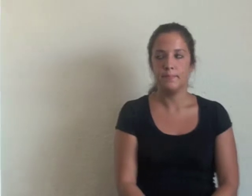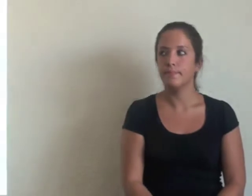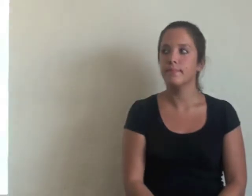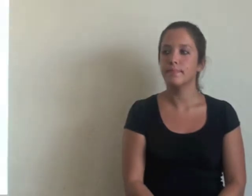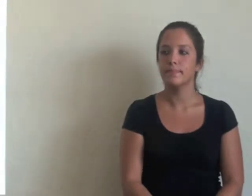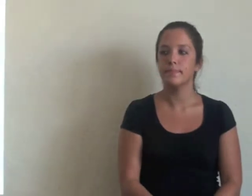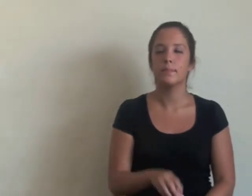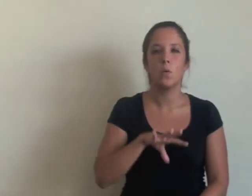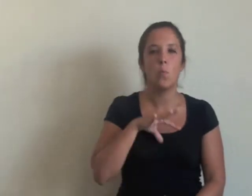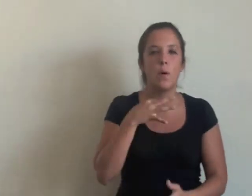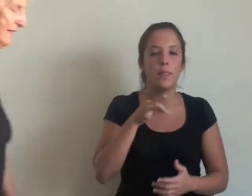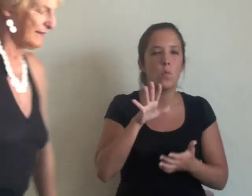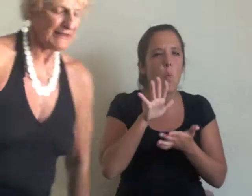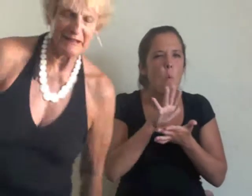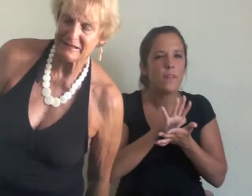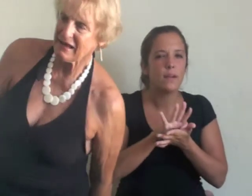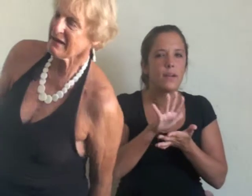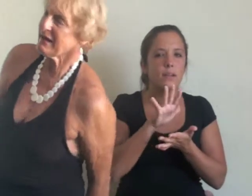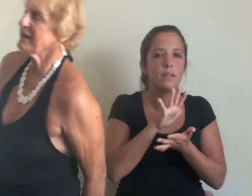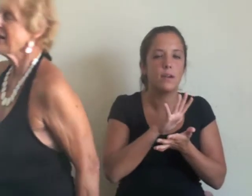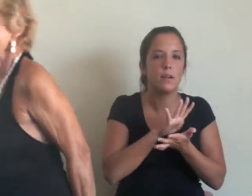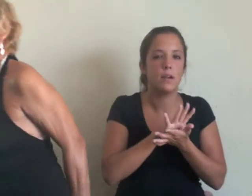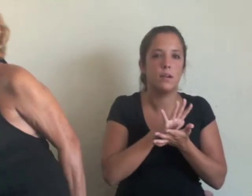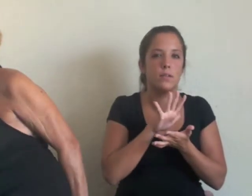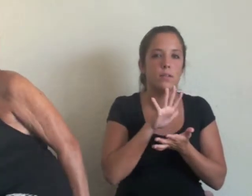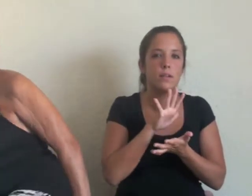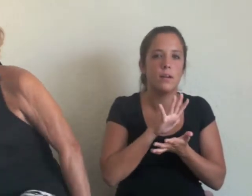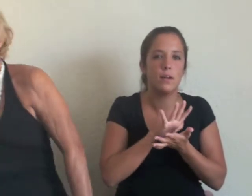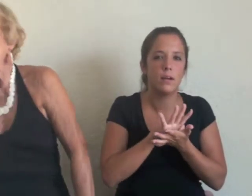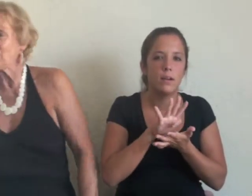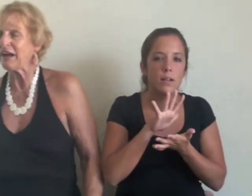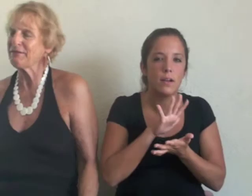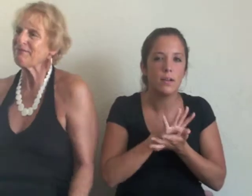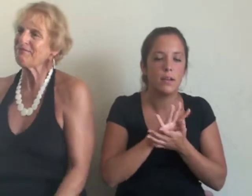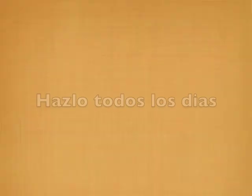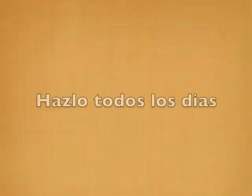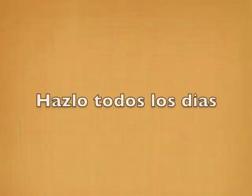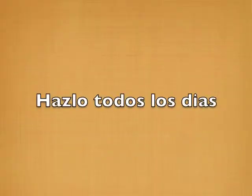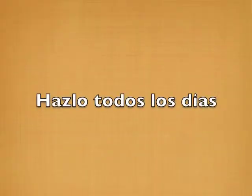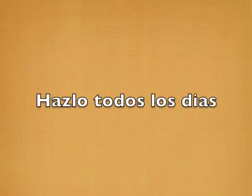Puedes lentamente regresar a la hora.